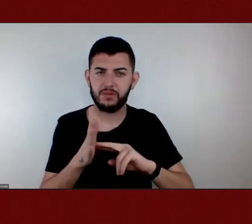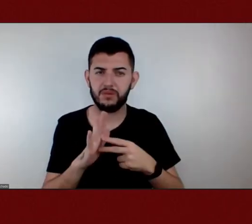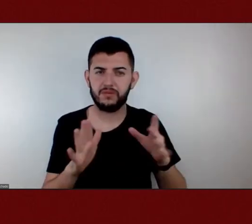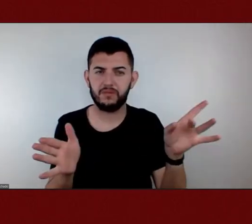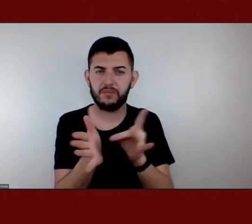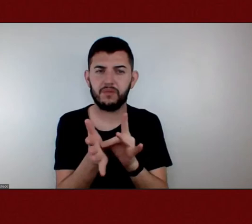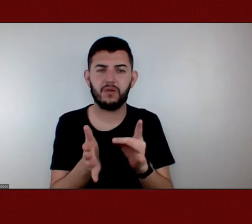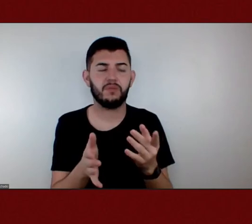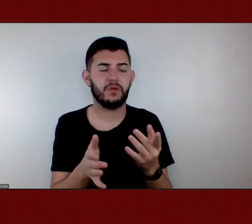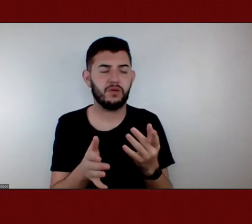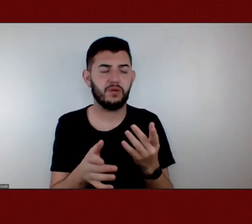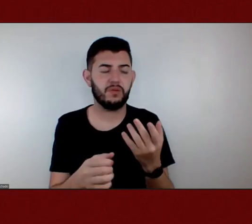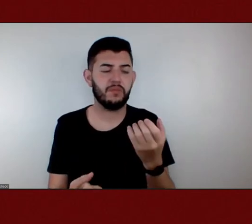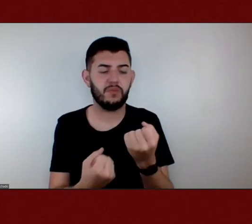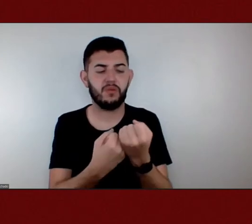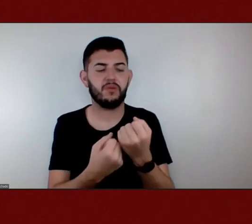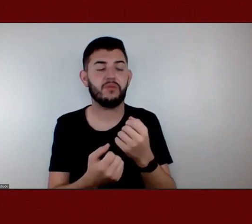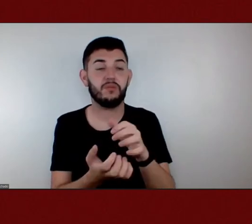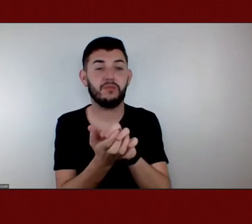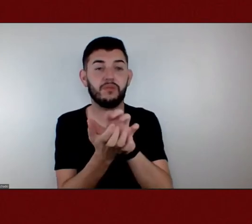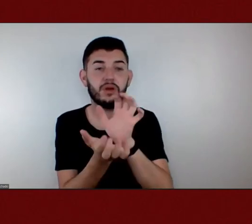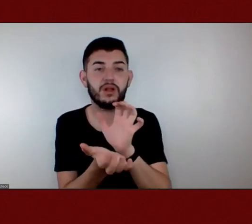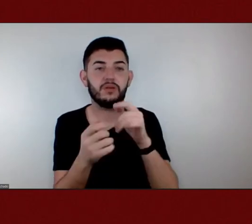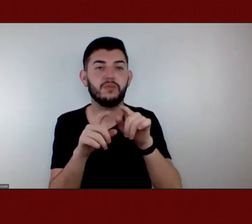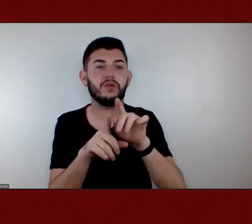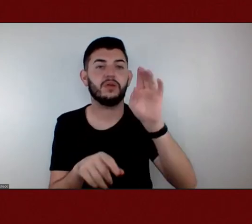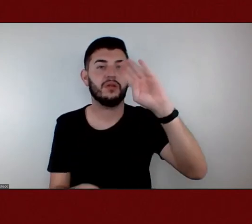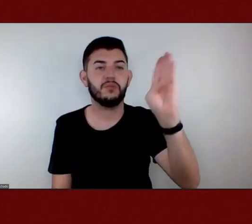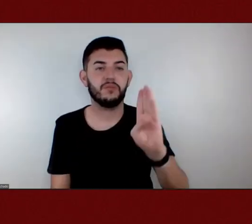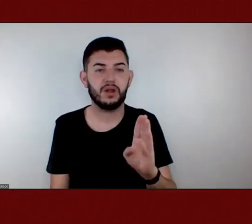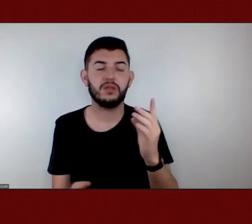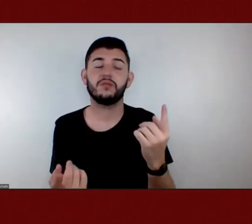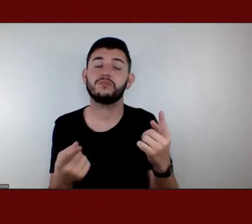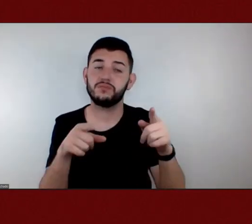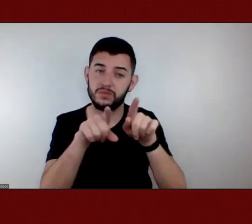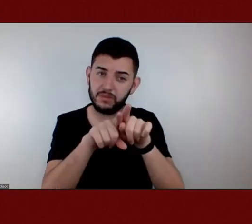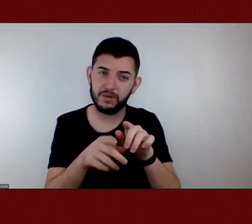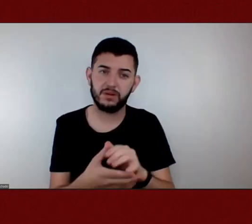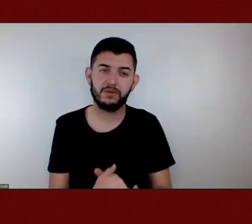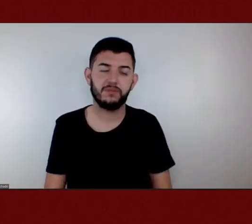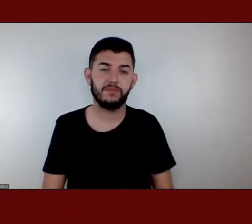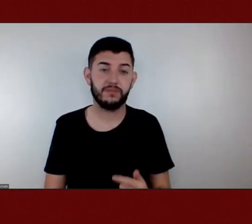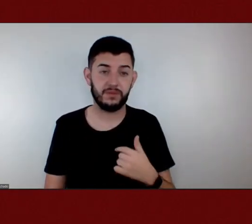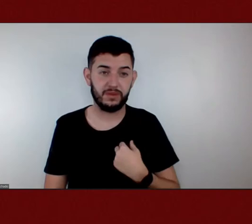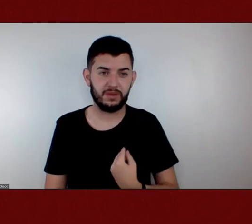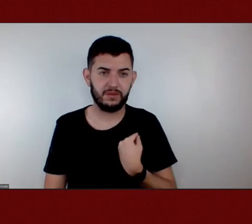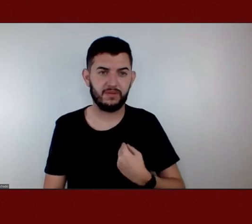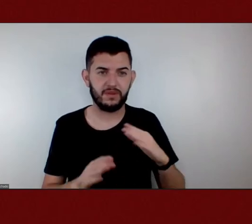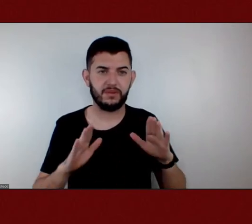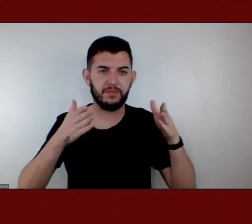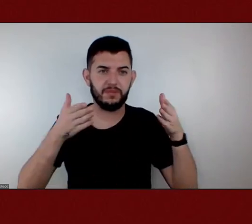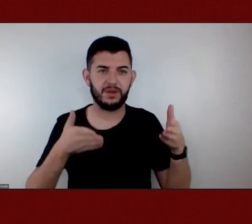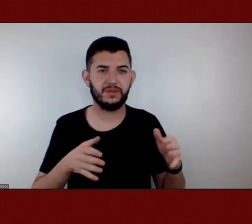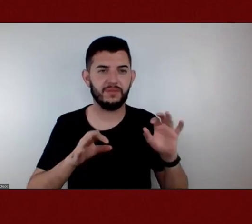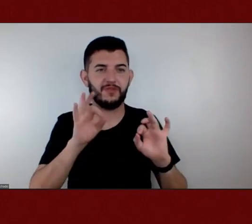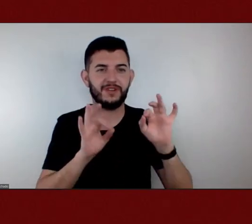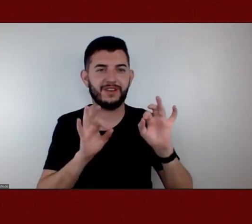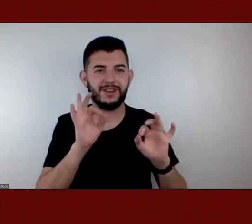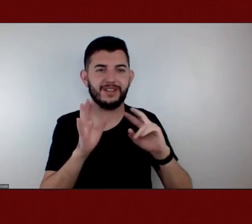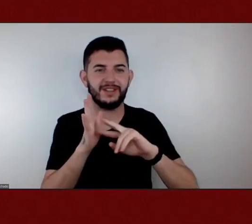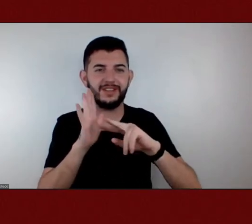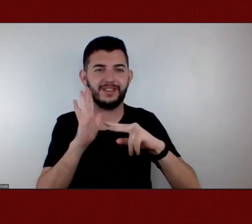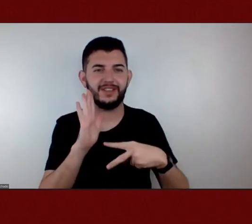e para o Brasil. E eu participei diretamente desse processo, inclusive organizando sindicatos, junto